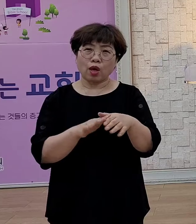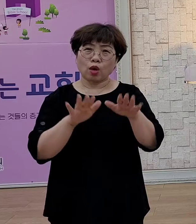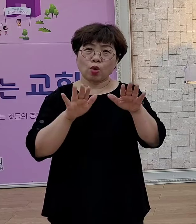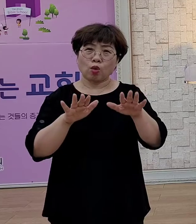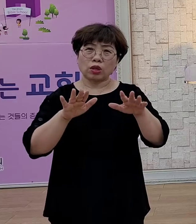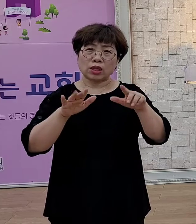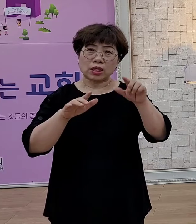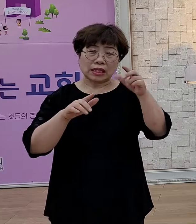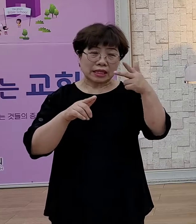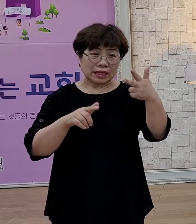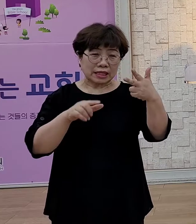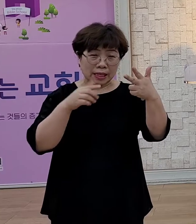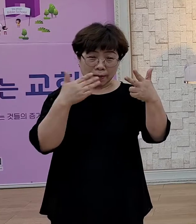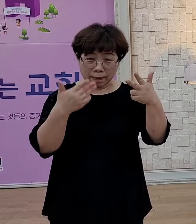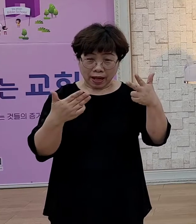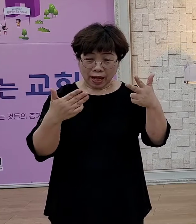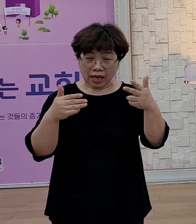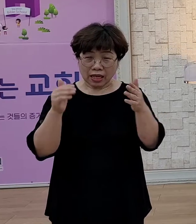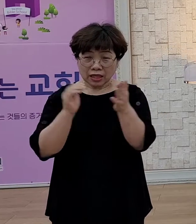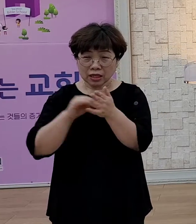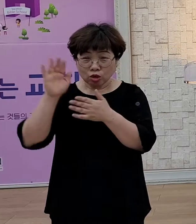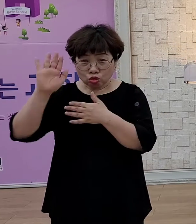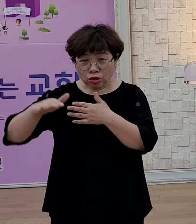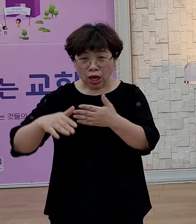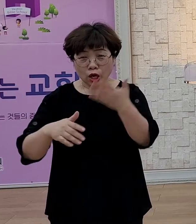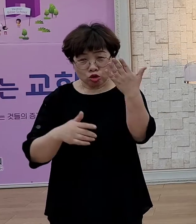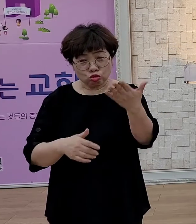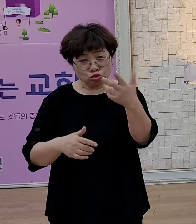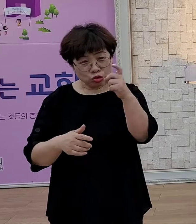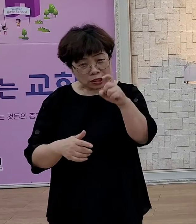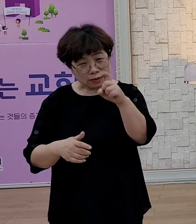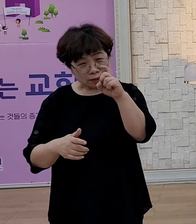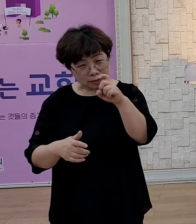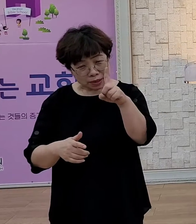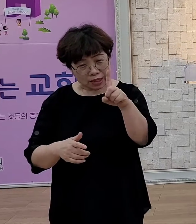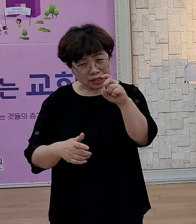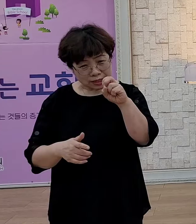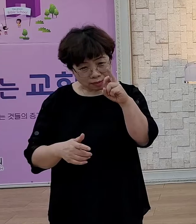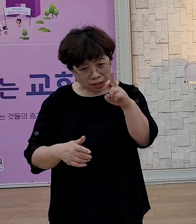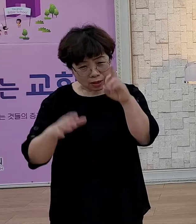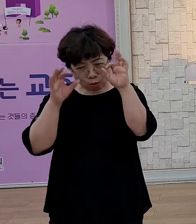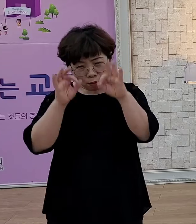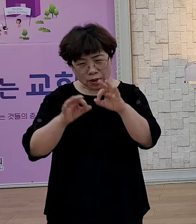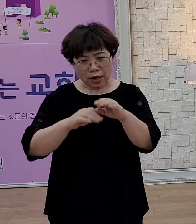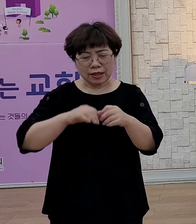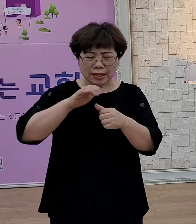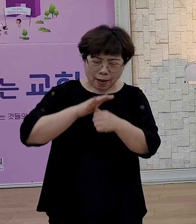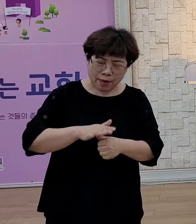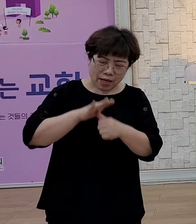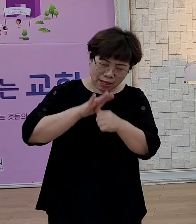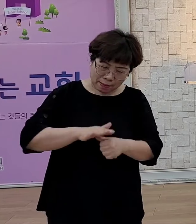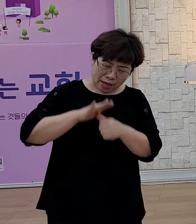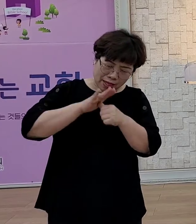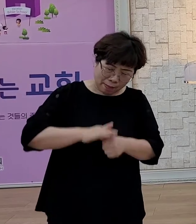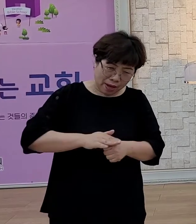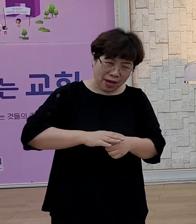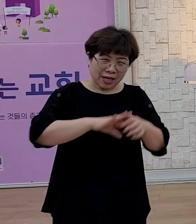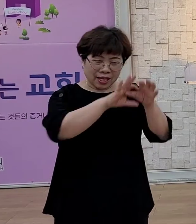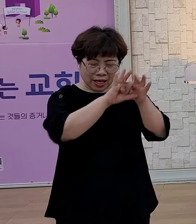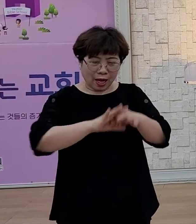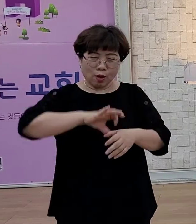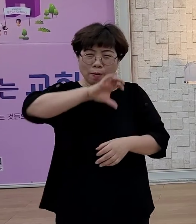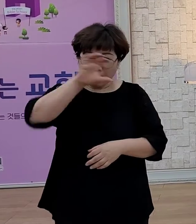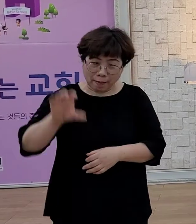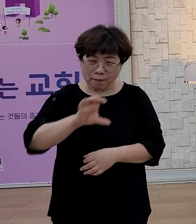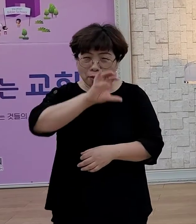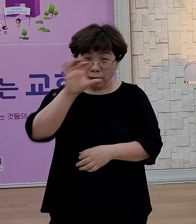나옵니다. 7절 8절만 해도 3번이나 나오잖아요. 참으라 참으라 이렇게 계속 이